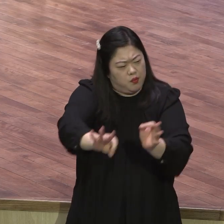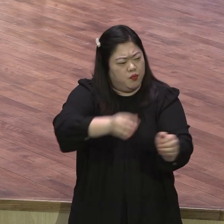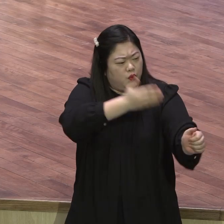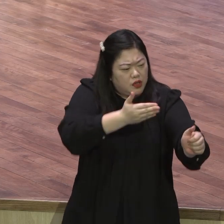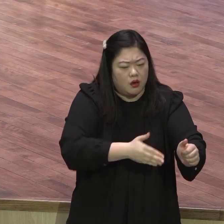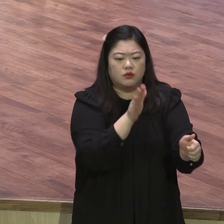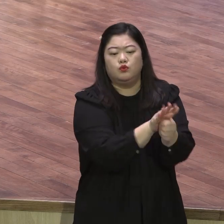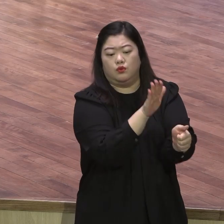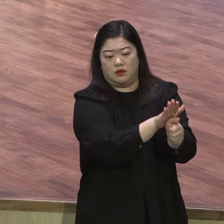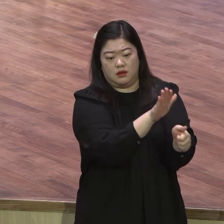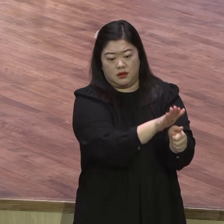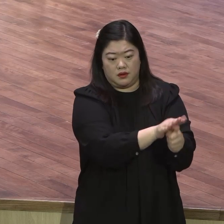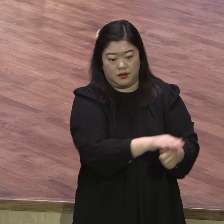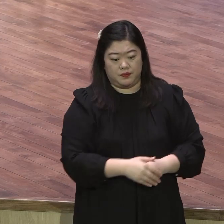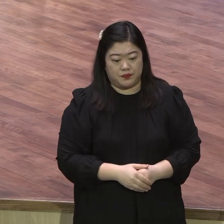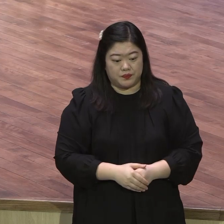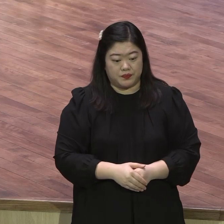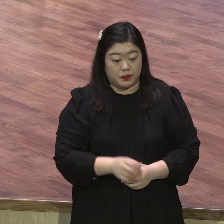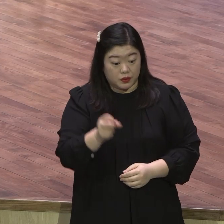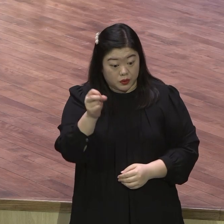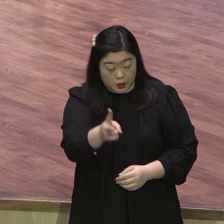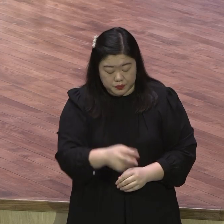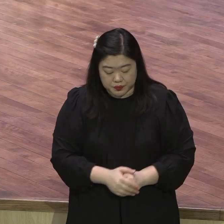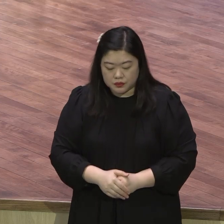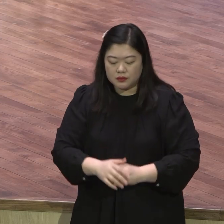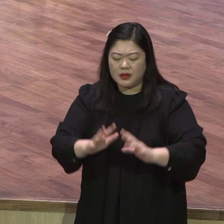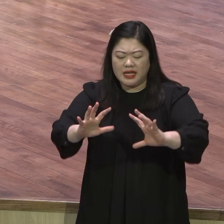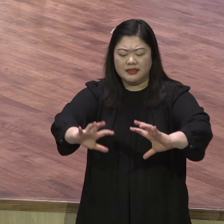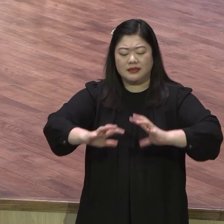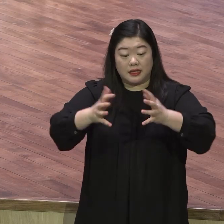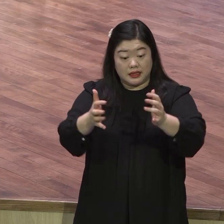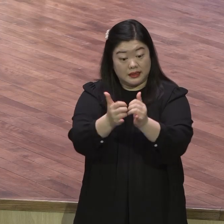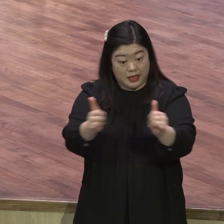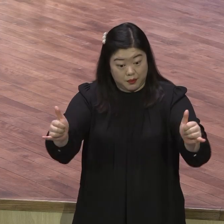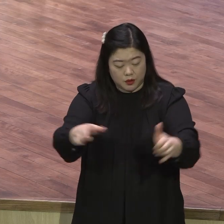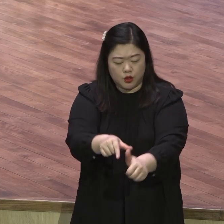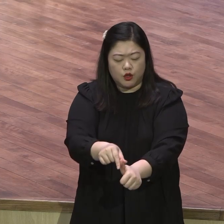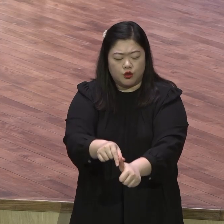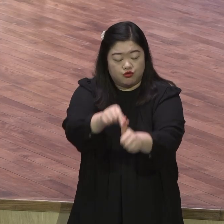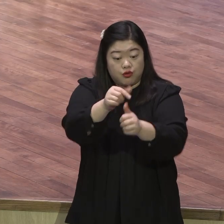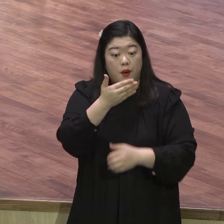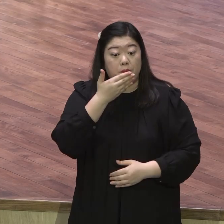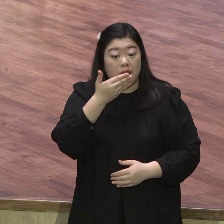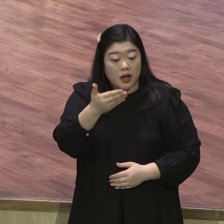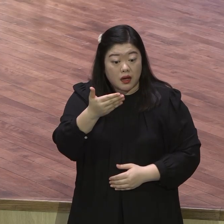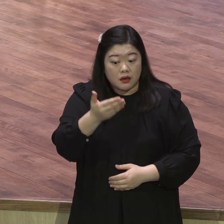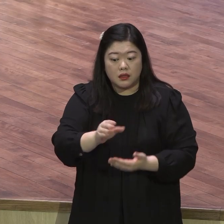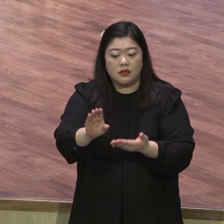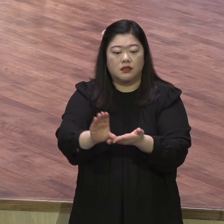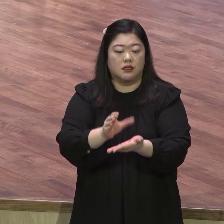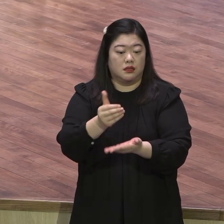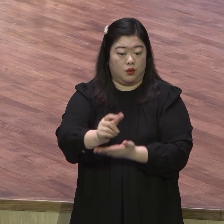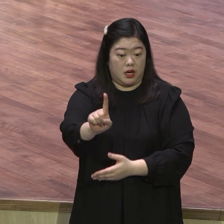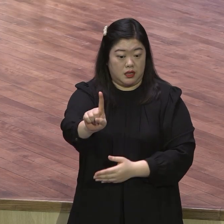말이에요. 또 한 가지는 인류를 구원할 유일한 메시아 그리스도라는 정거로 부활하셨어.